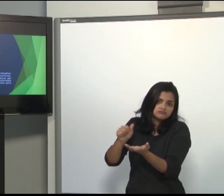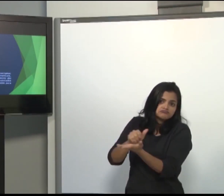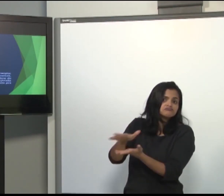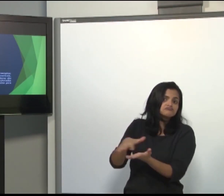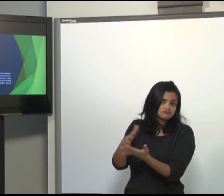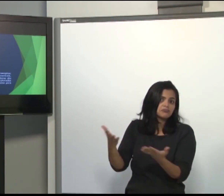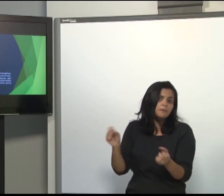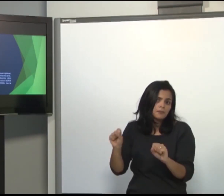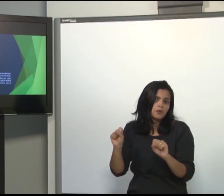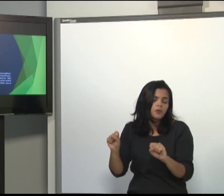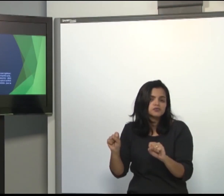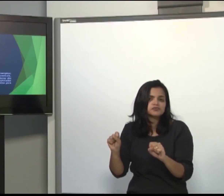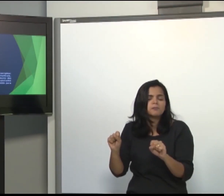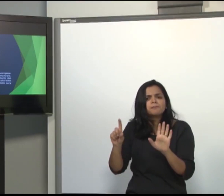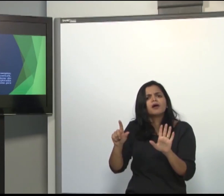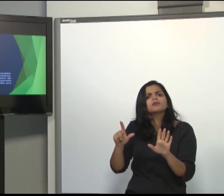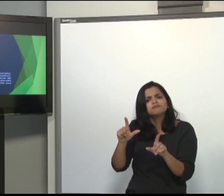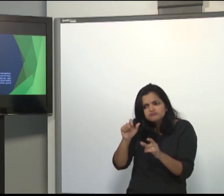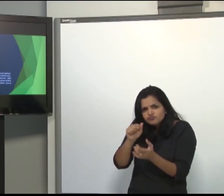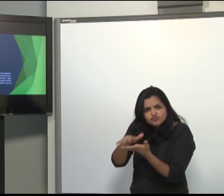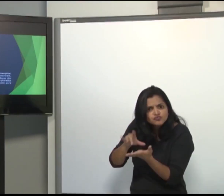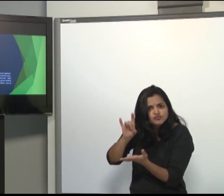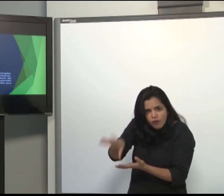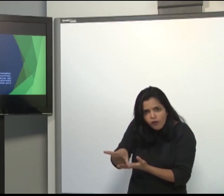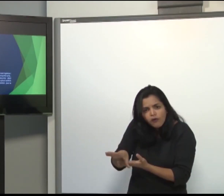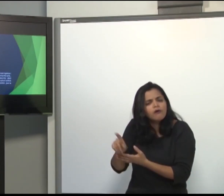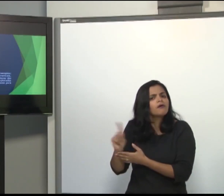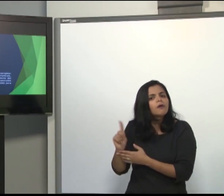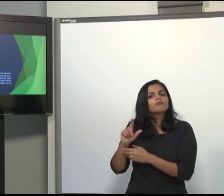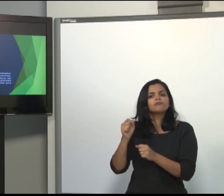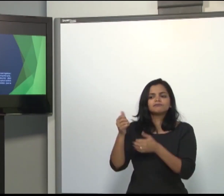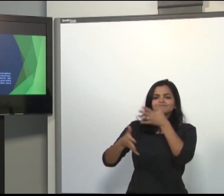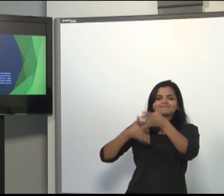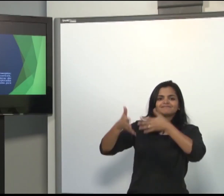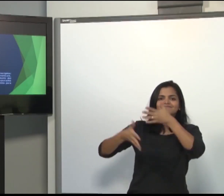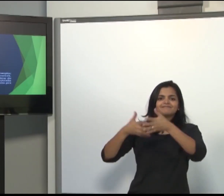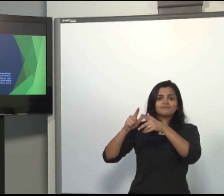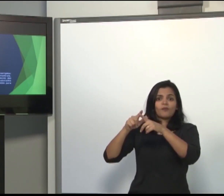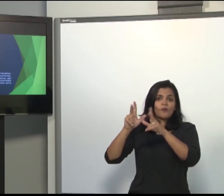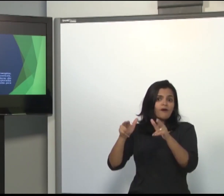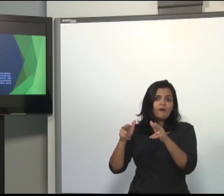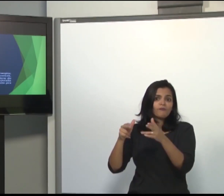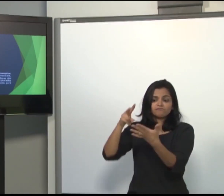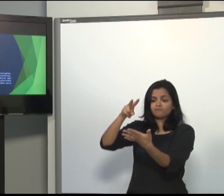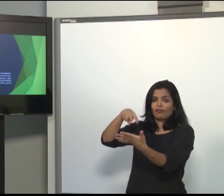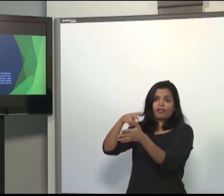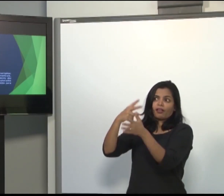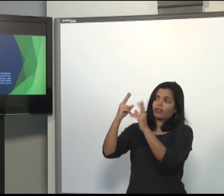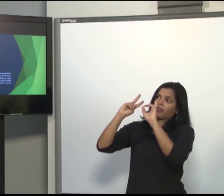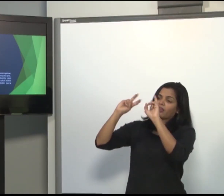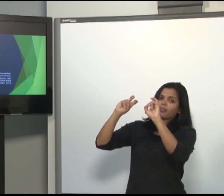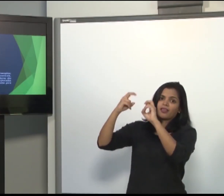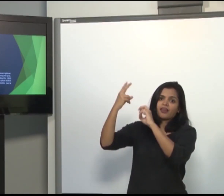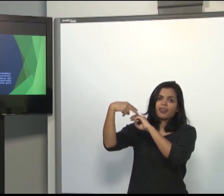surdos, ler e escrever? Pode ser sim, mas em escrita de sinais. E só em escrita de